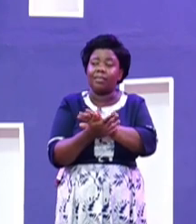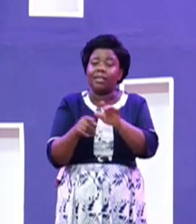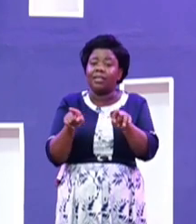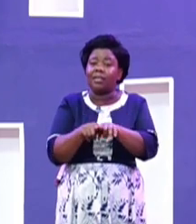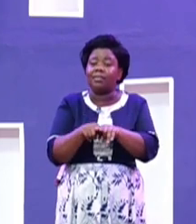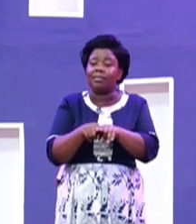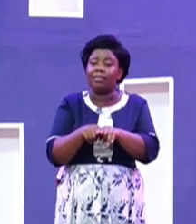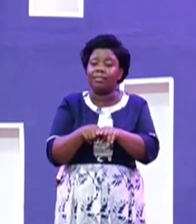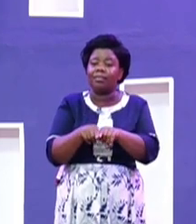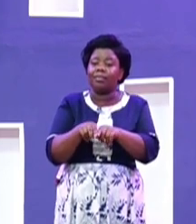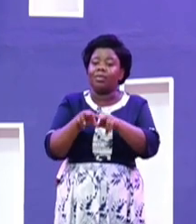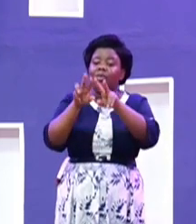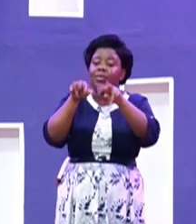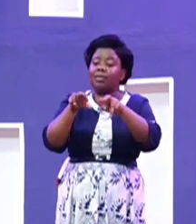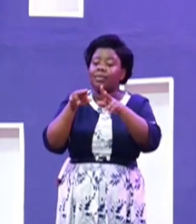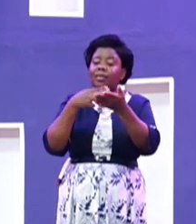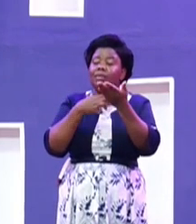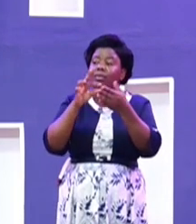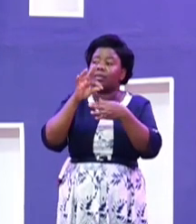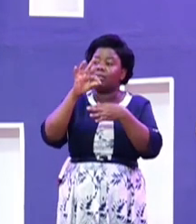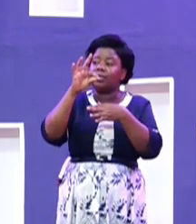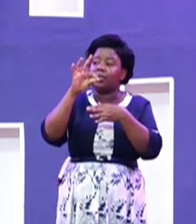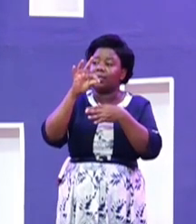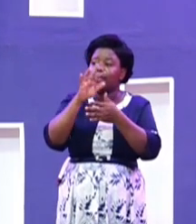n'ekirala okunyooma omwoyo omutukuvu.